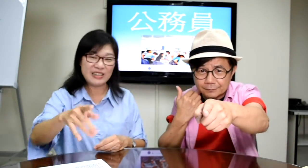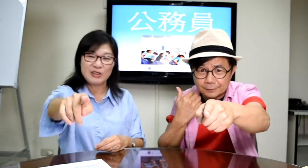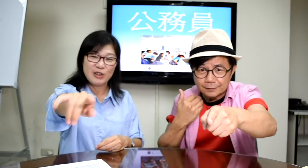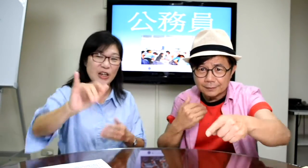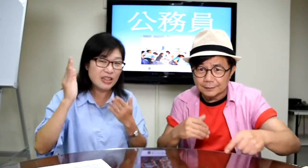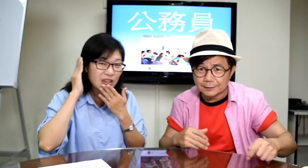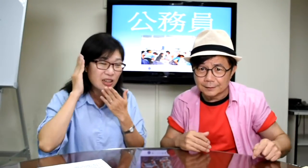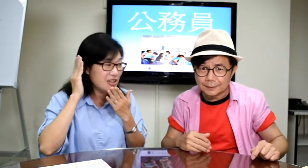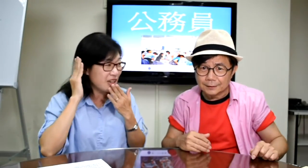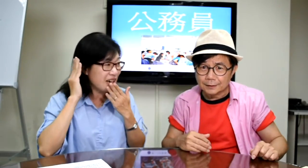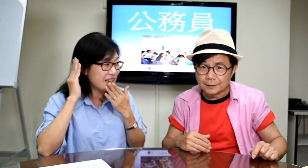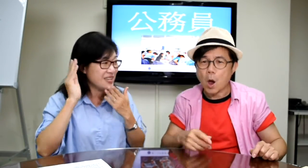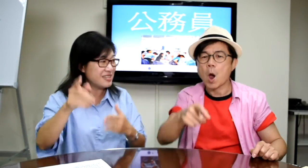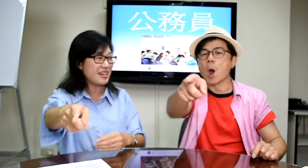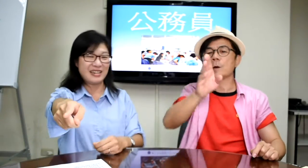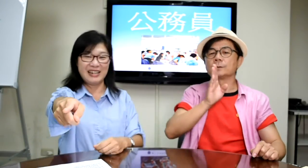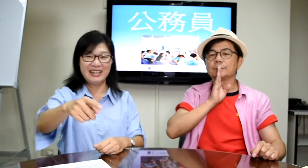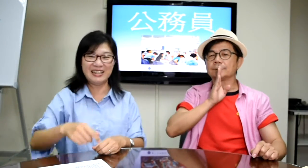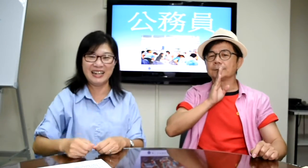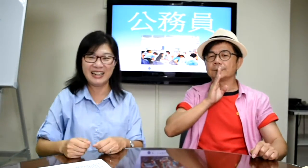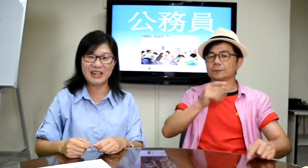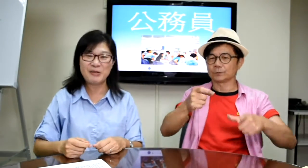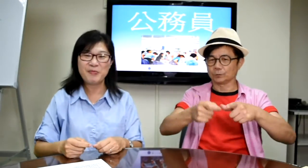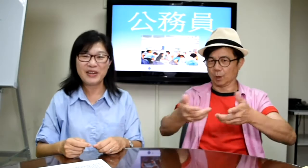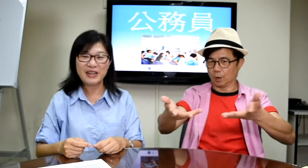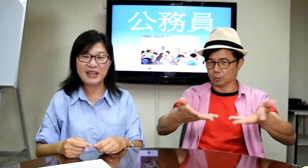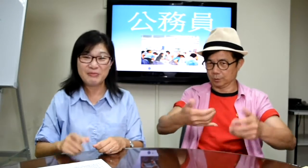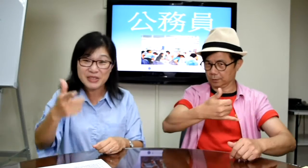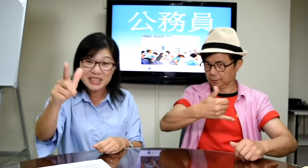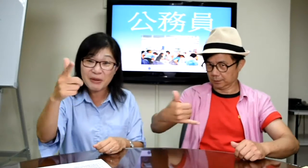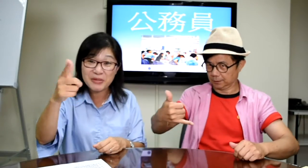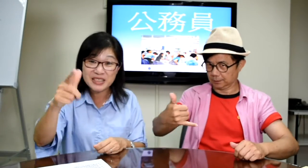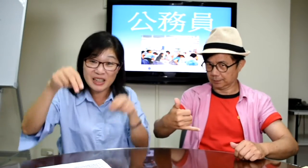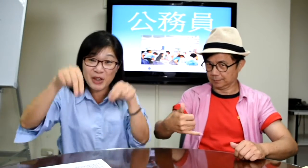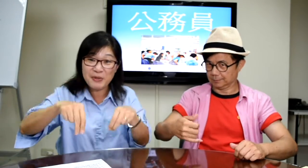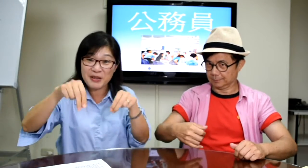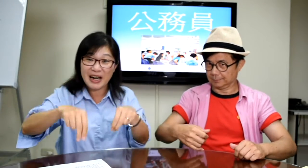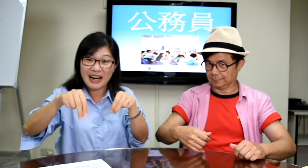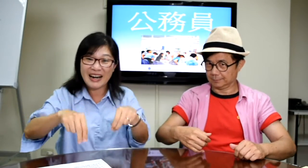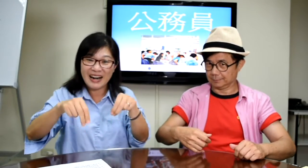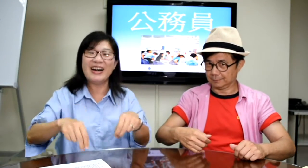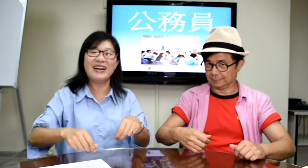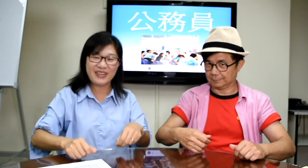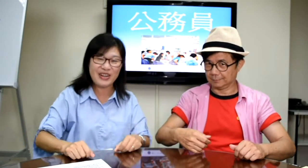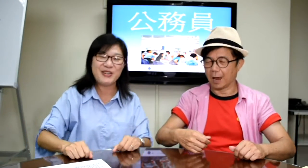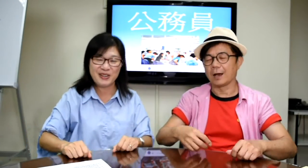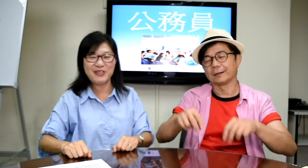对，听障啊，听障的啊。不是哦，不是哦，约聘啊，哦，约聘，